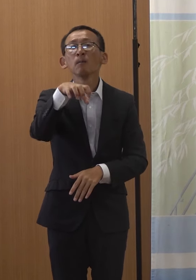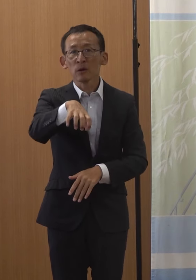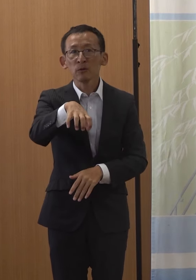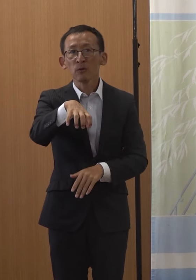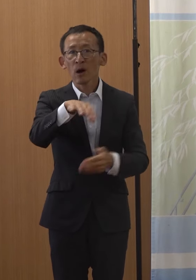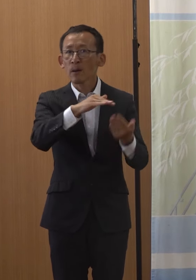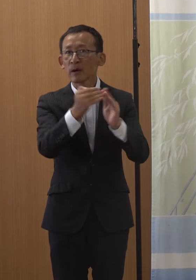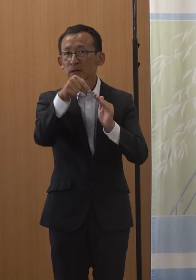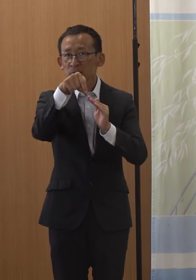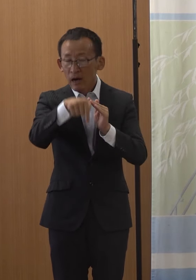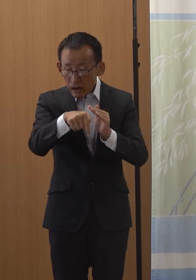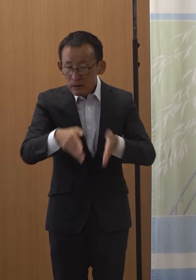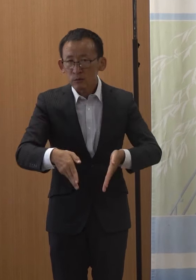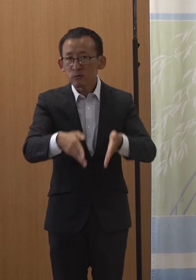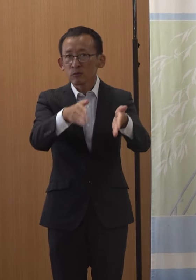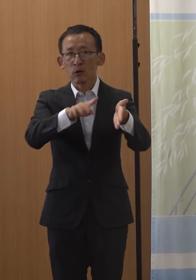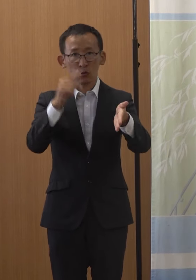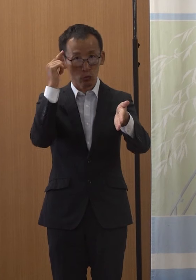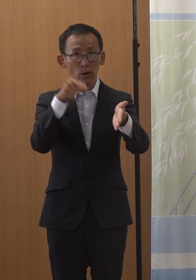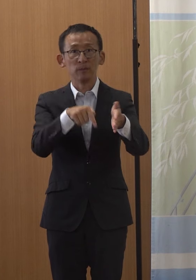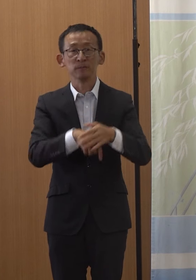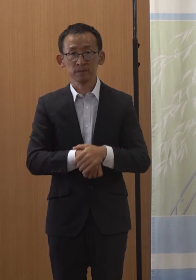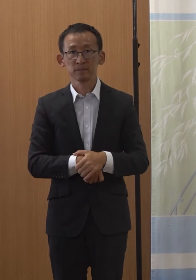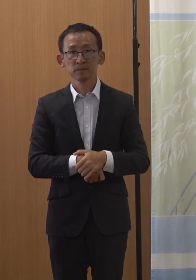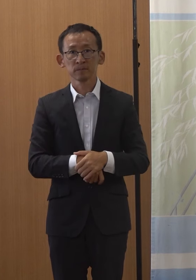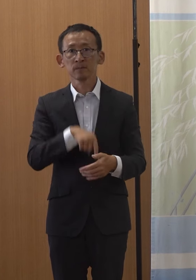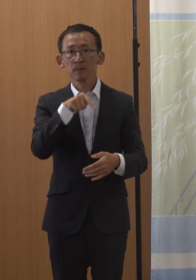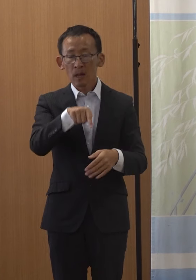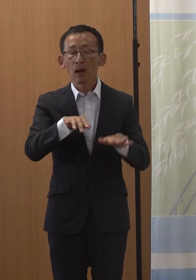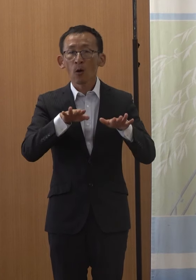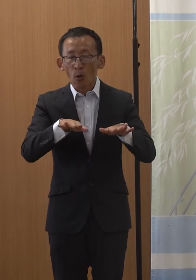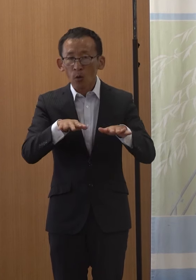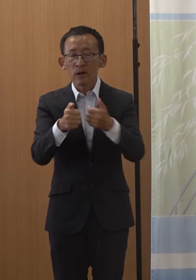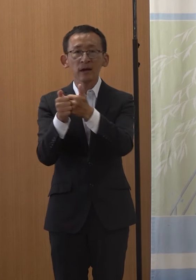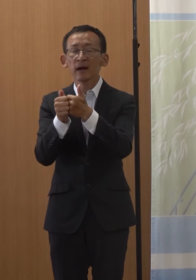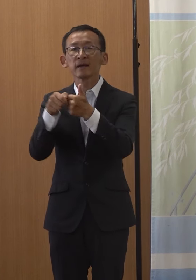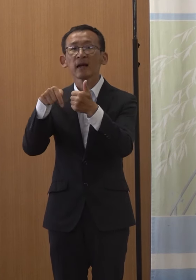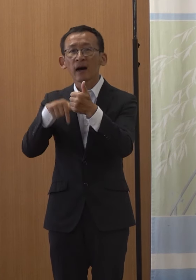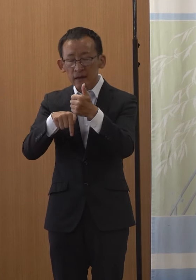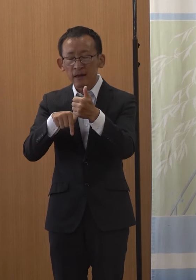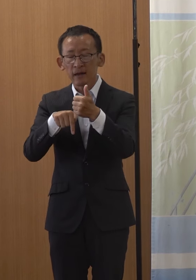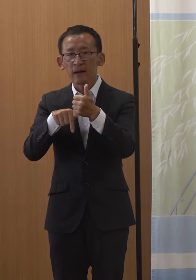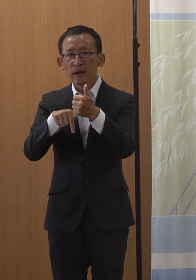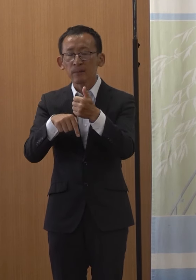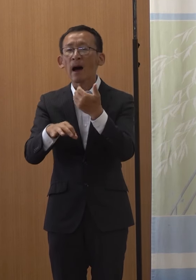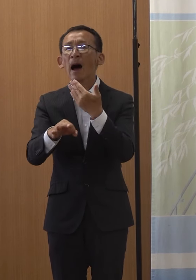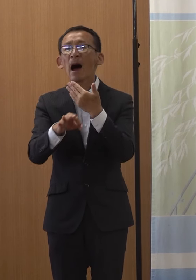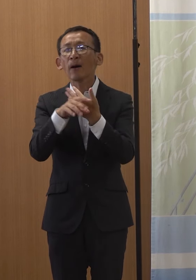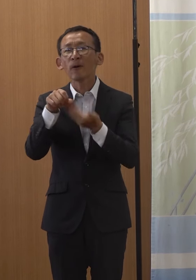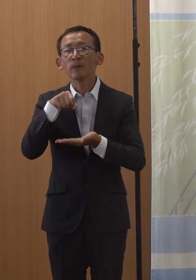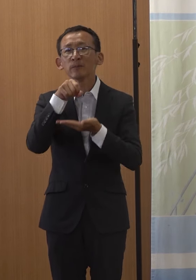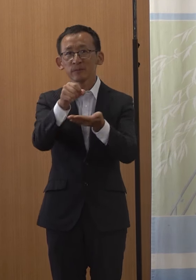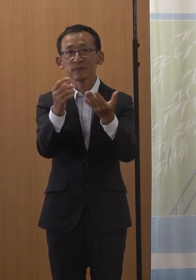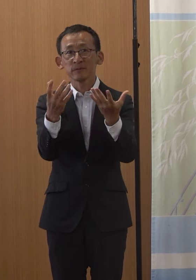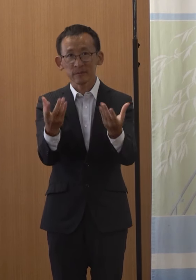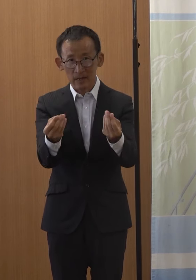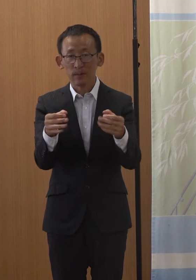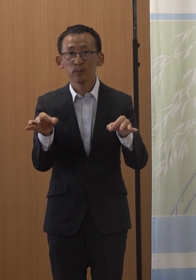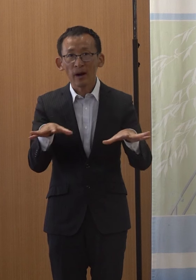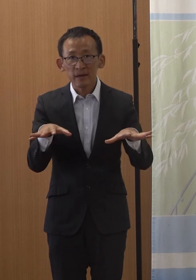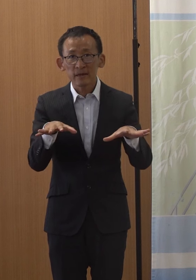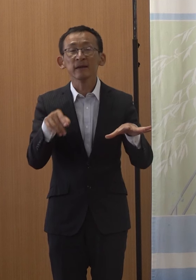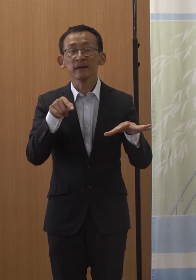ところだと認識をしています。本日の、草案の中でも項目出しをさせていただきましたけれども、ここから、